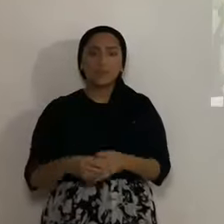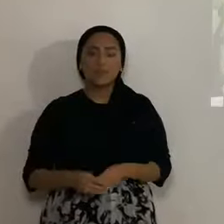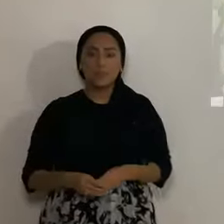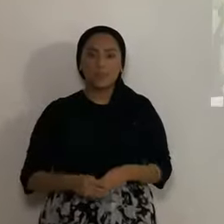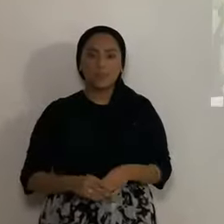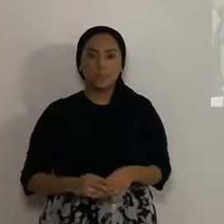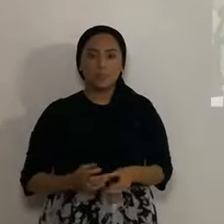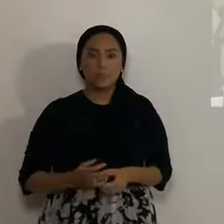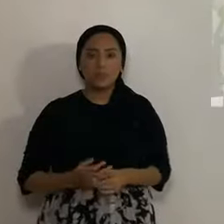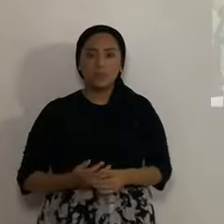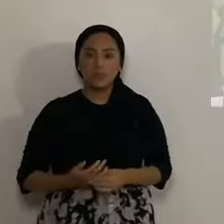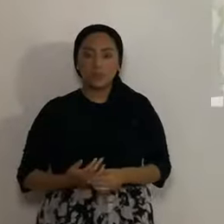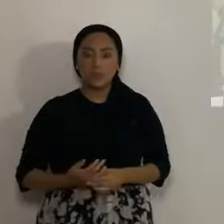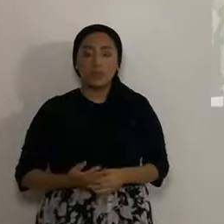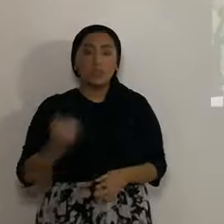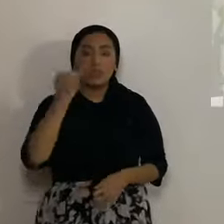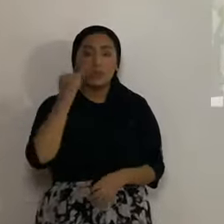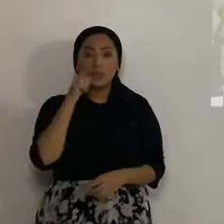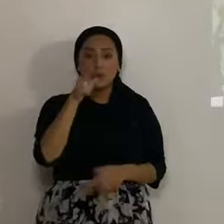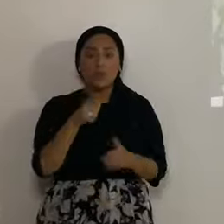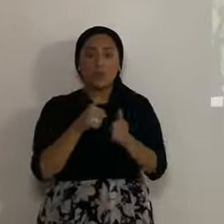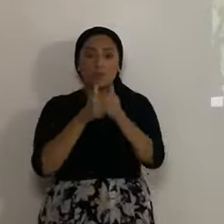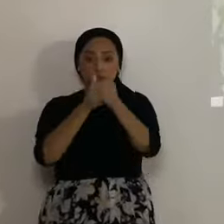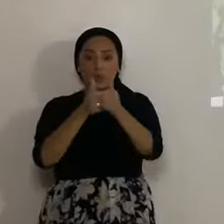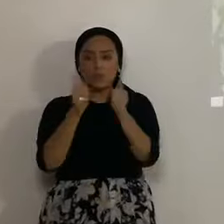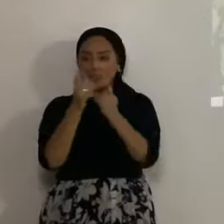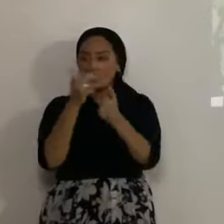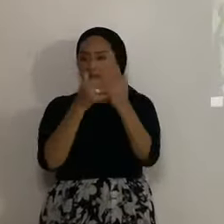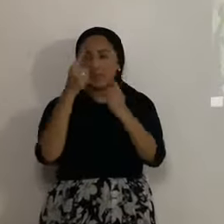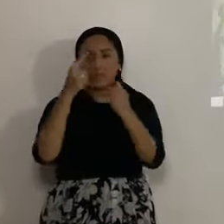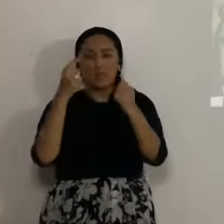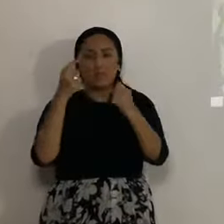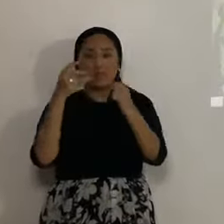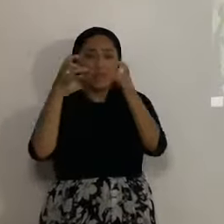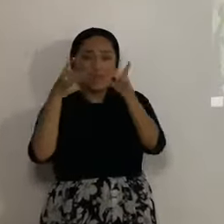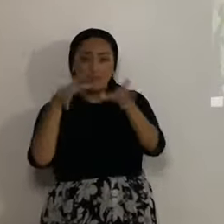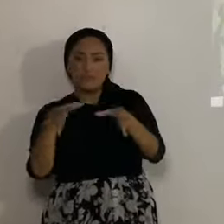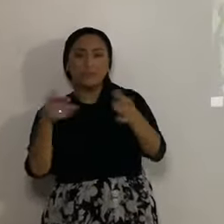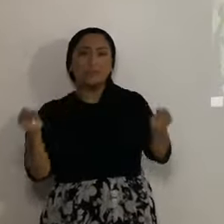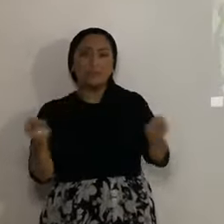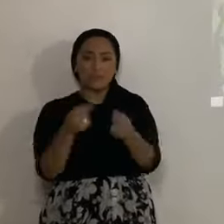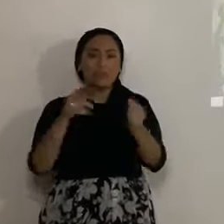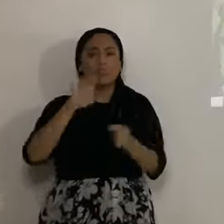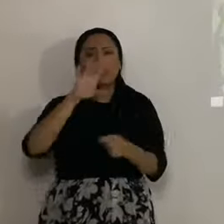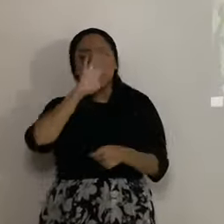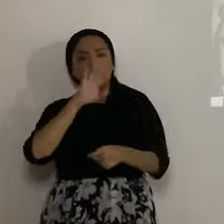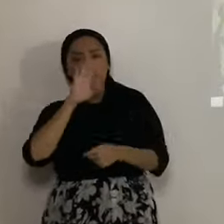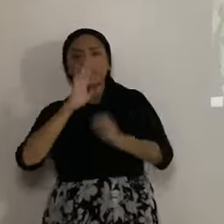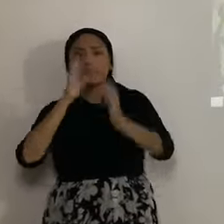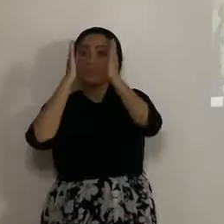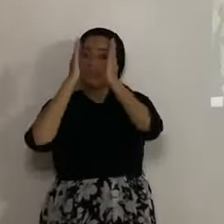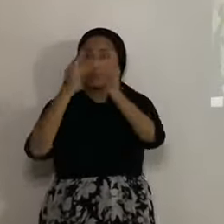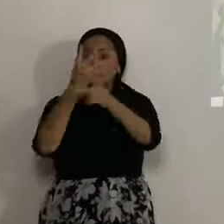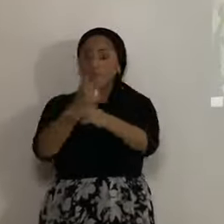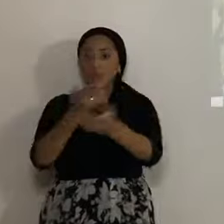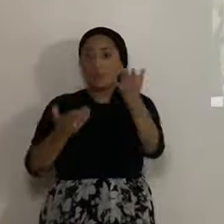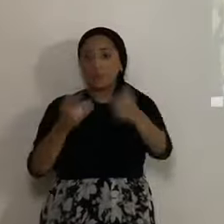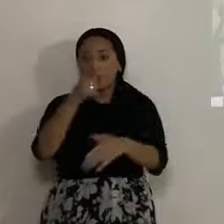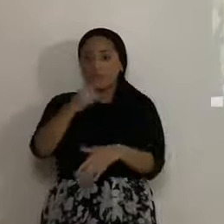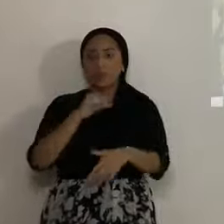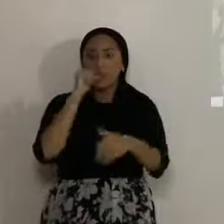entonces, si tú sigues con algo de odio, resentimiento, amargura, rechazo, ojo, porque a mejor ni siquiera